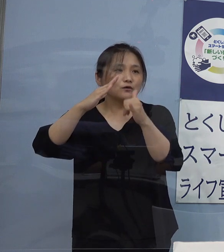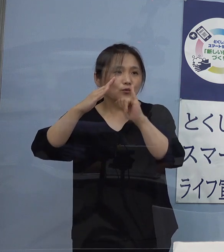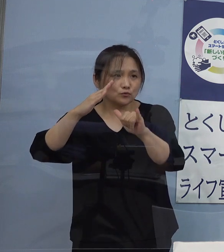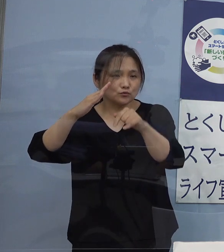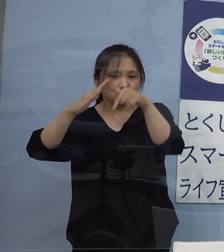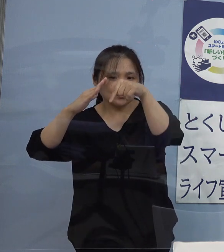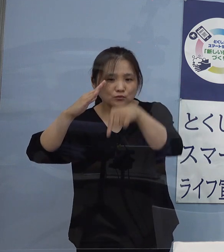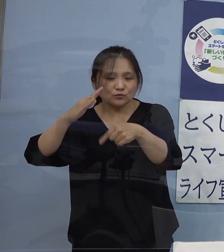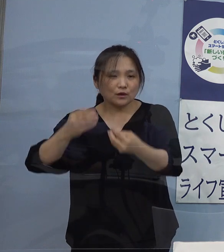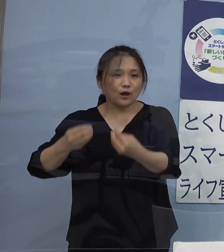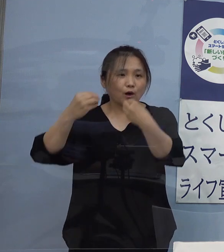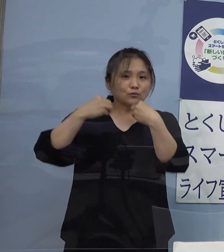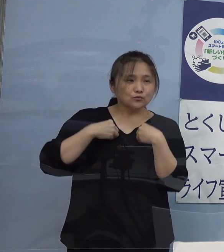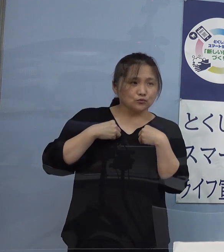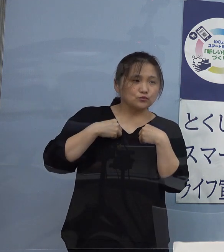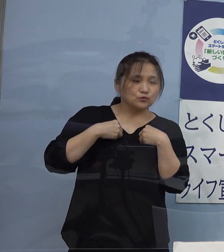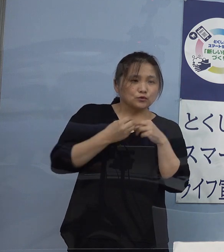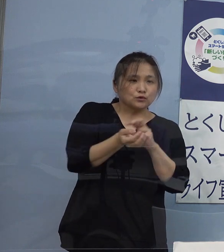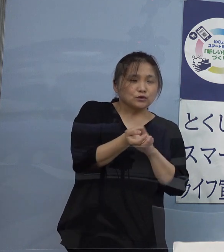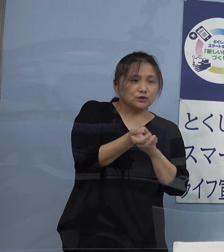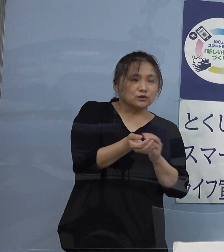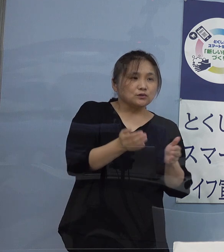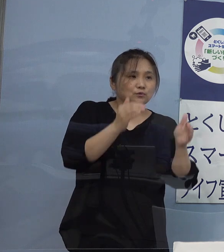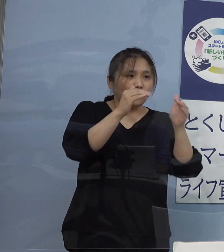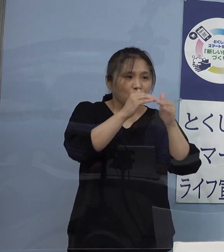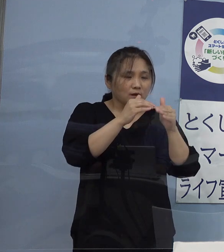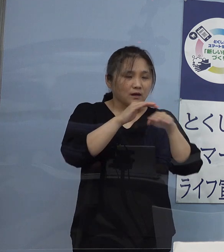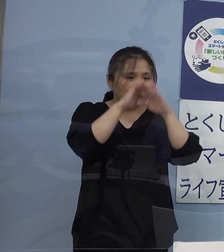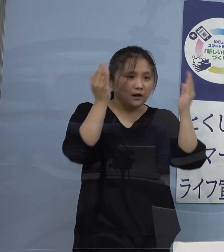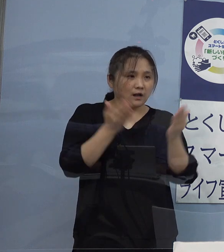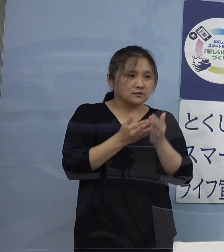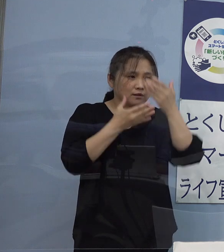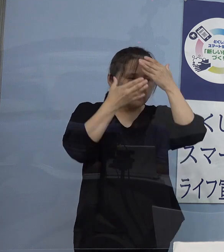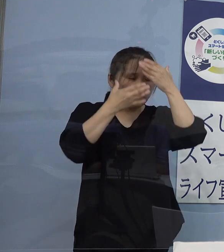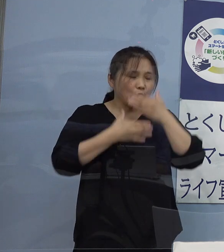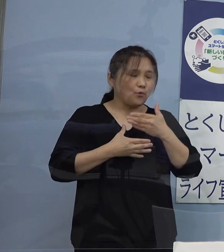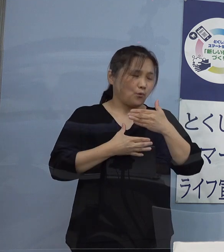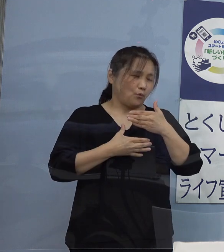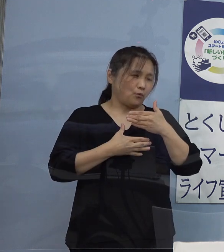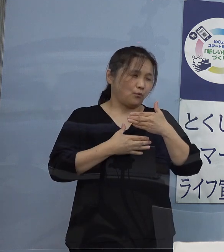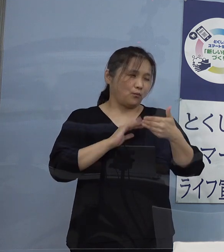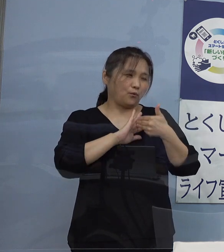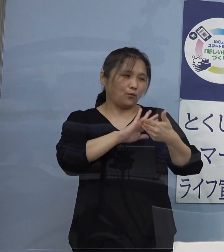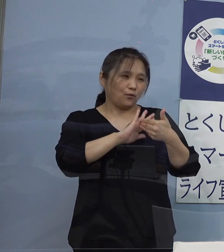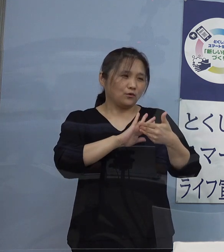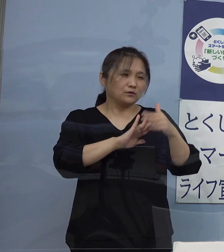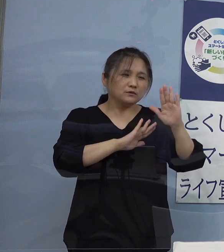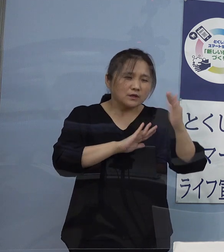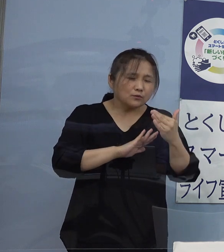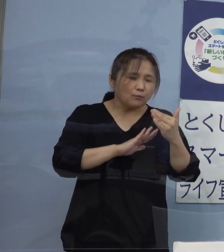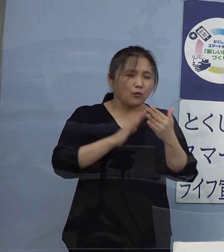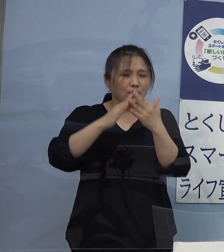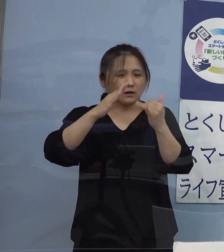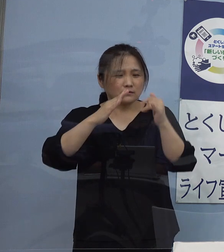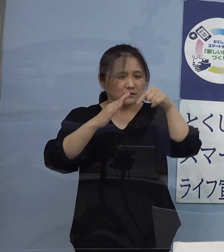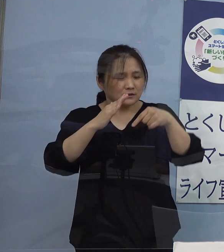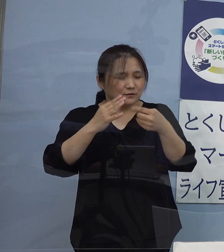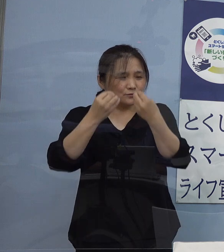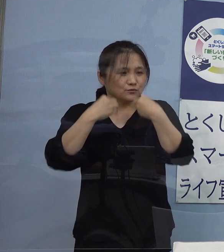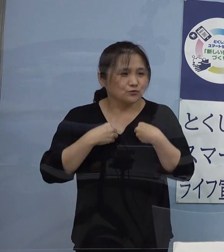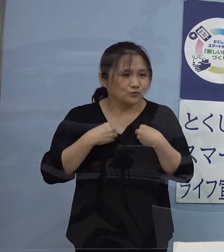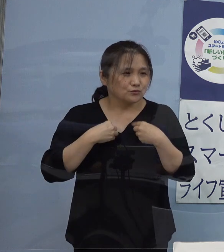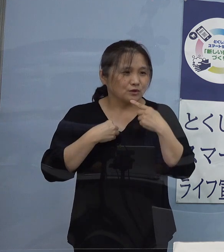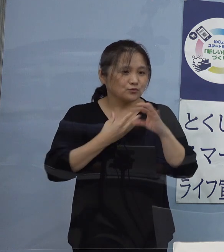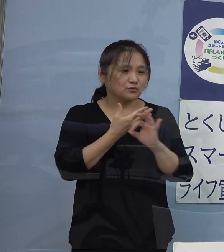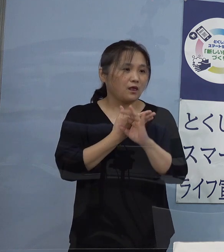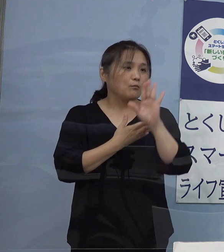って、医療現場では完全防護をしていたんですが、まあ、感染してしまっているという事例もあり